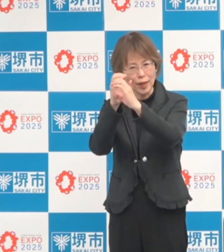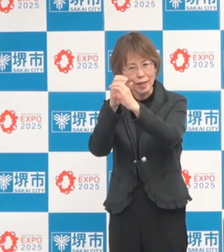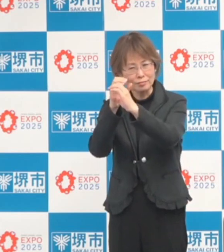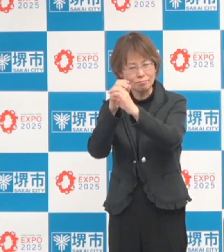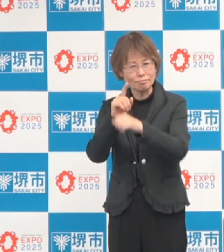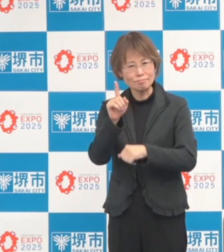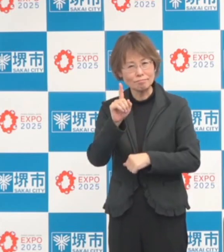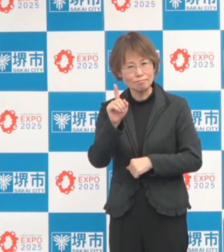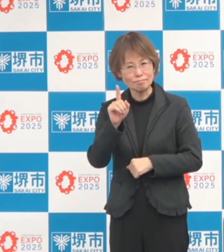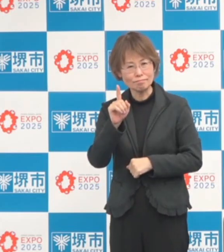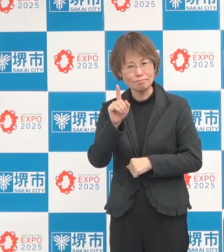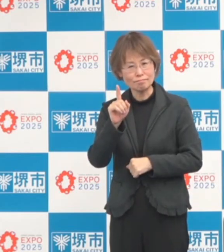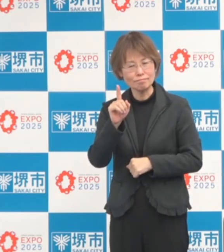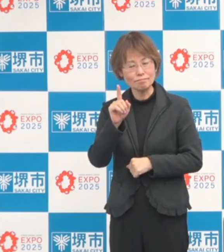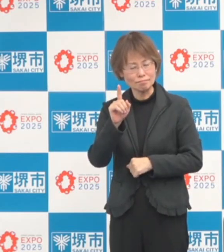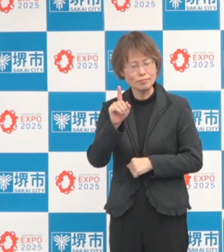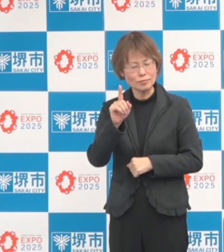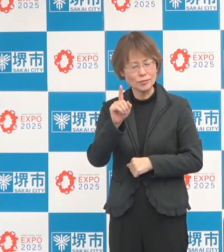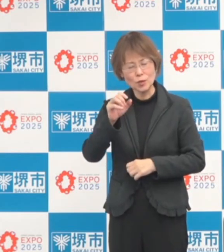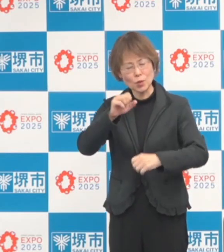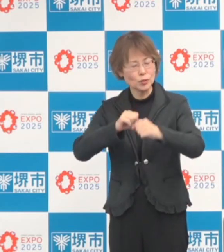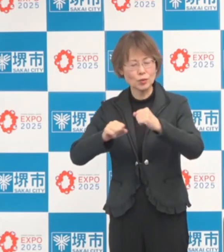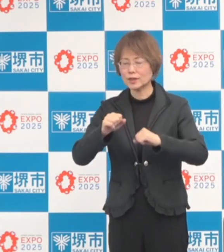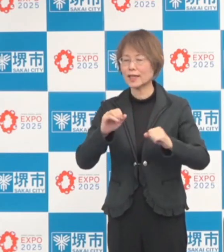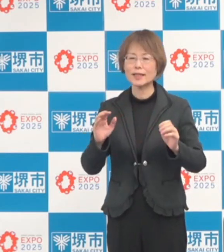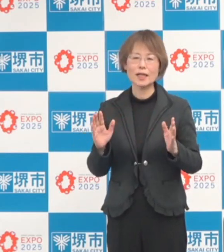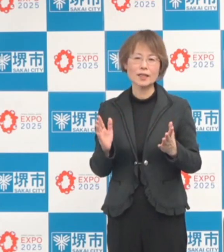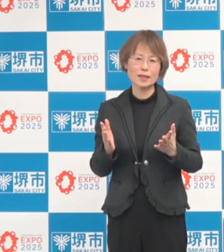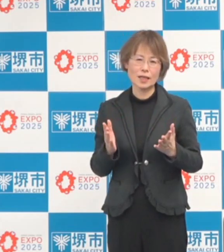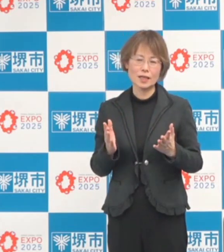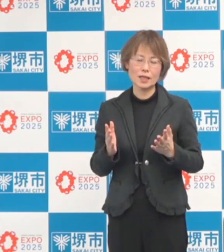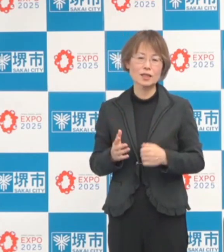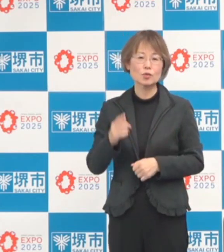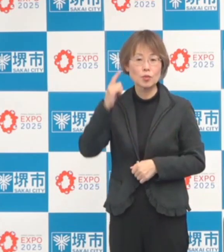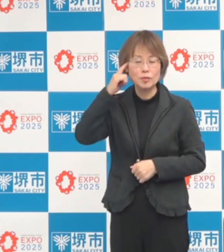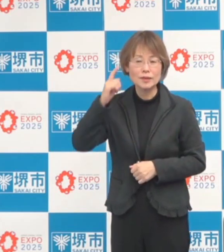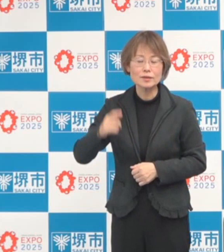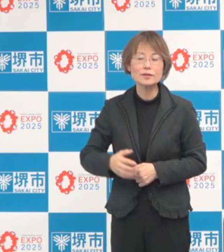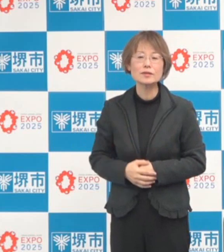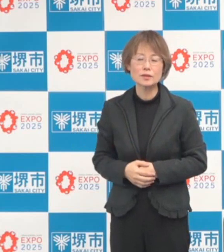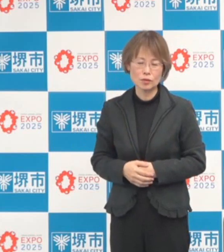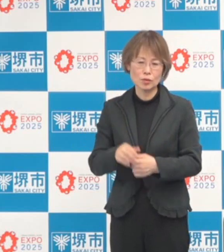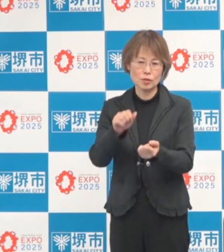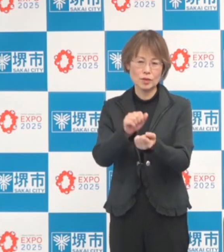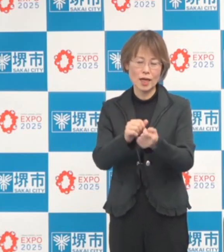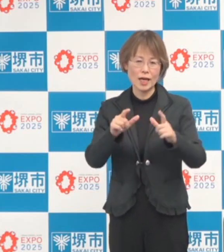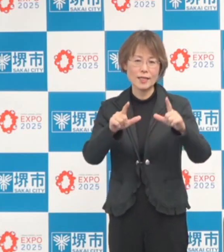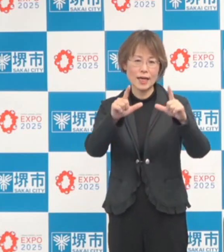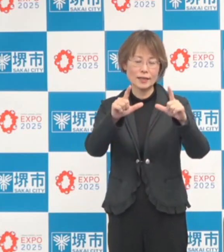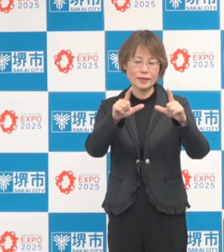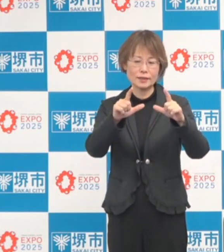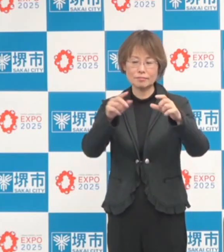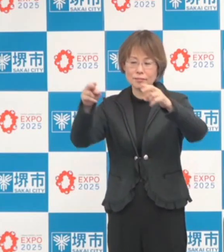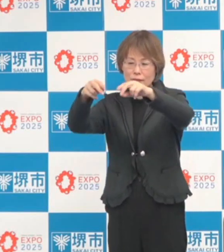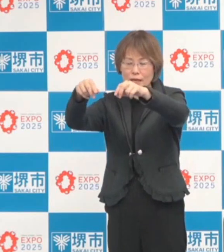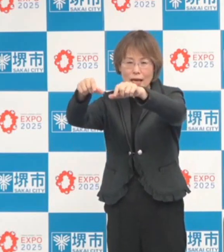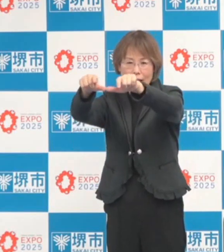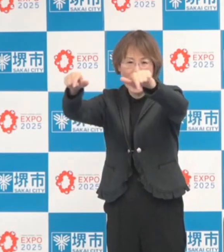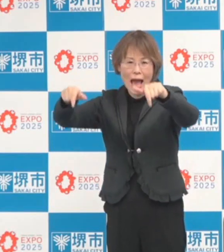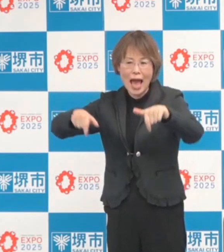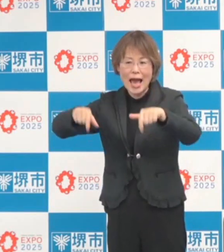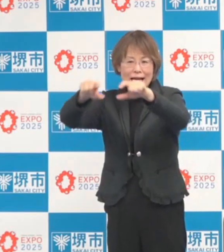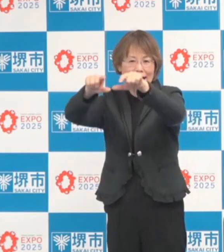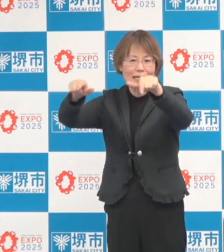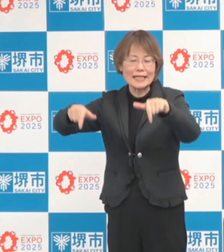きができていないように感じています。この堺東看護エリア、堺駅、またその先